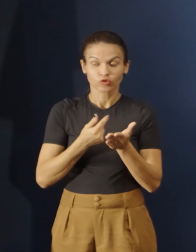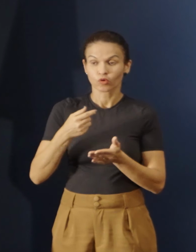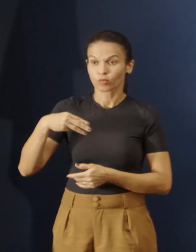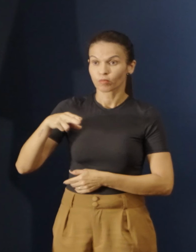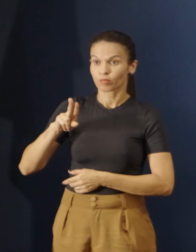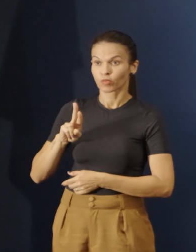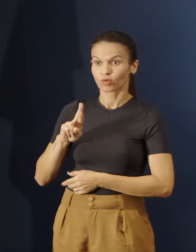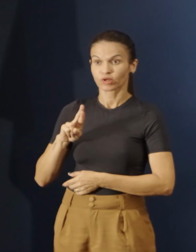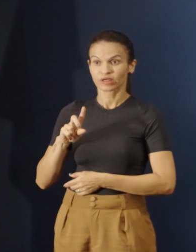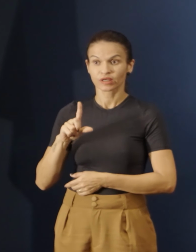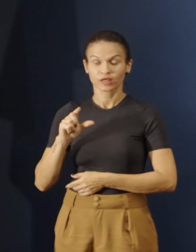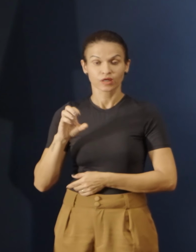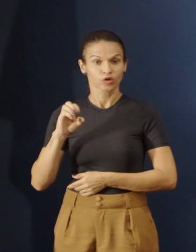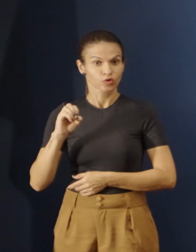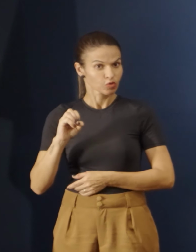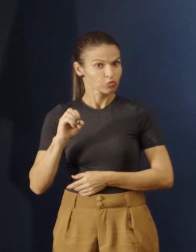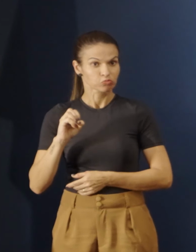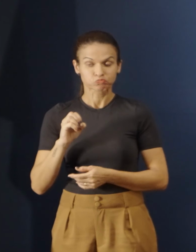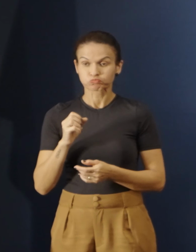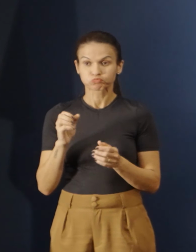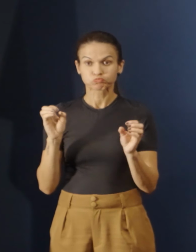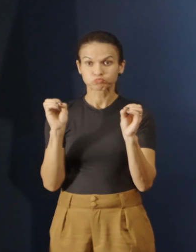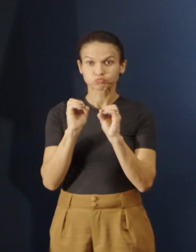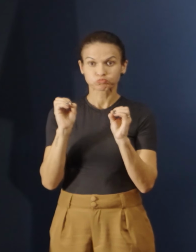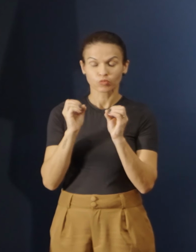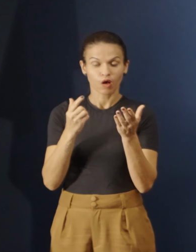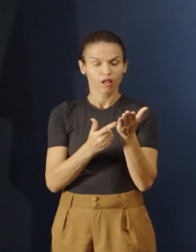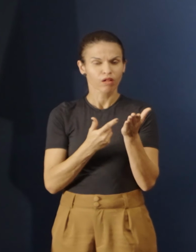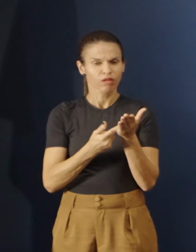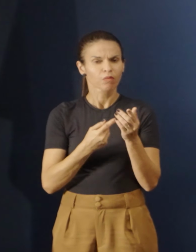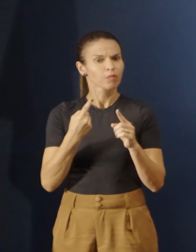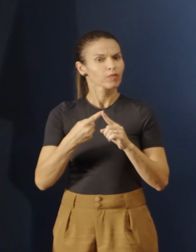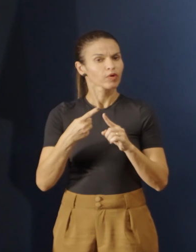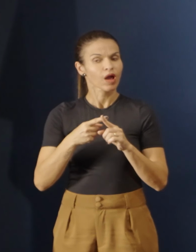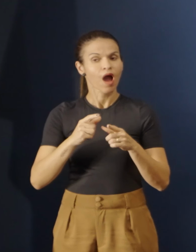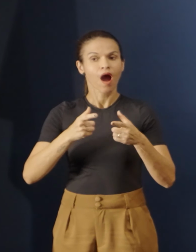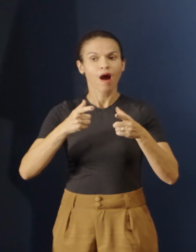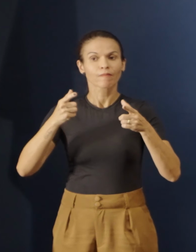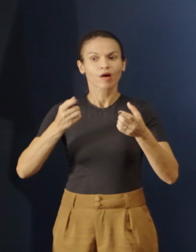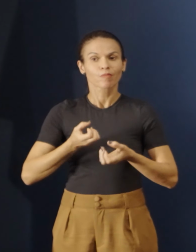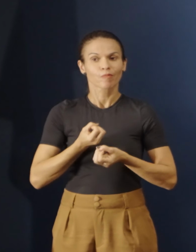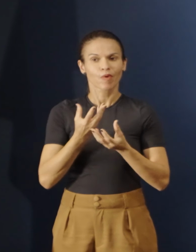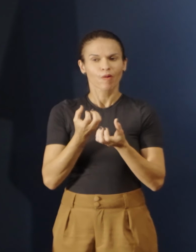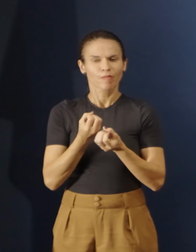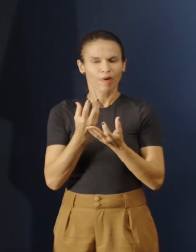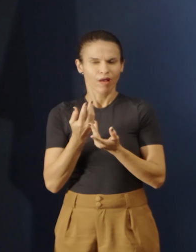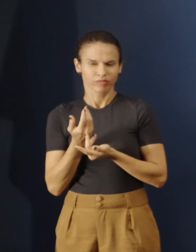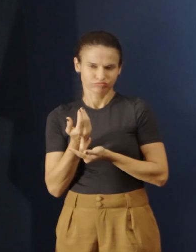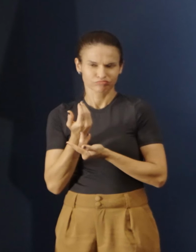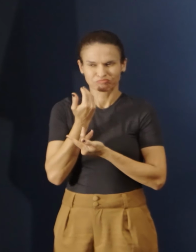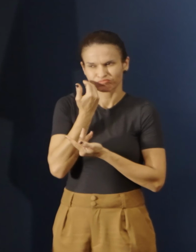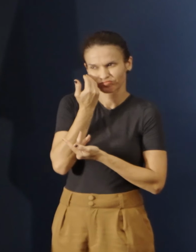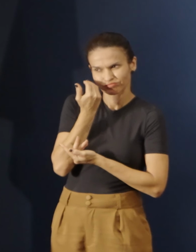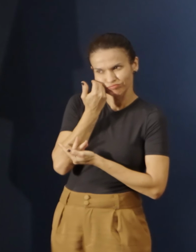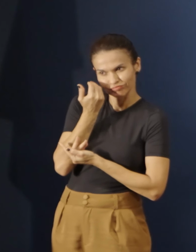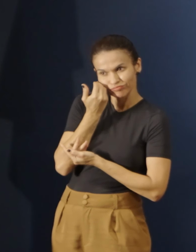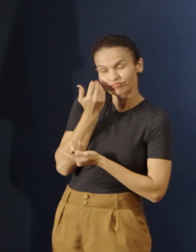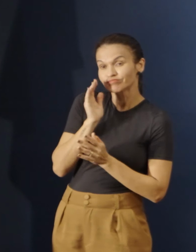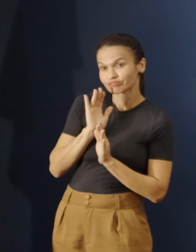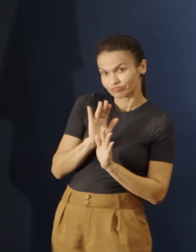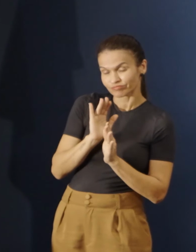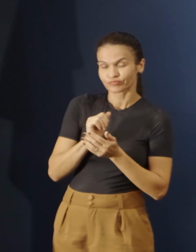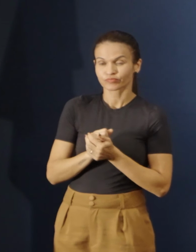do Murilo, não saiu em nenhum livro ao longo dos anos. Por qual razão? Porque a maioria são poemas eróticos e alguns pornográficos. E